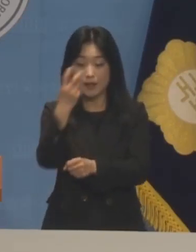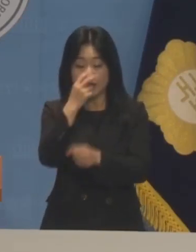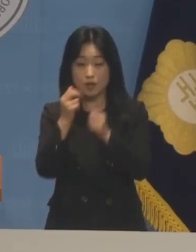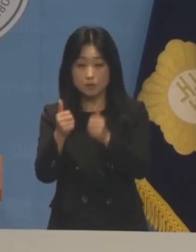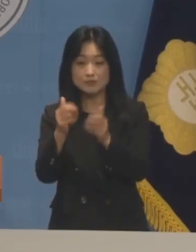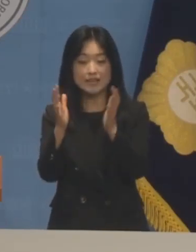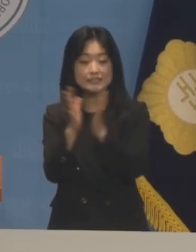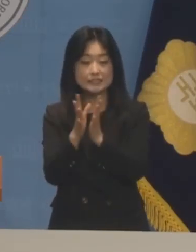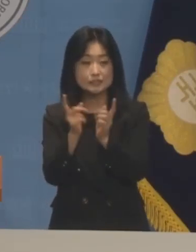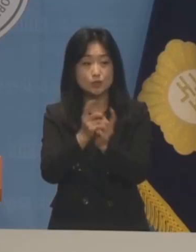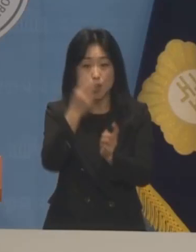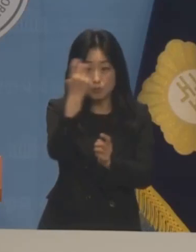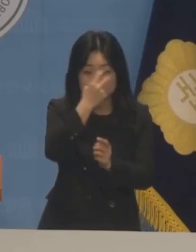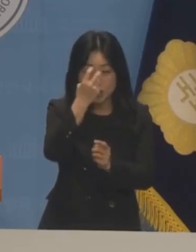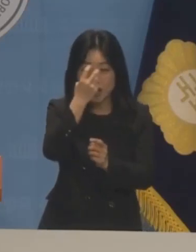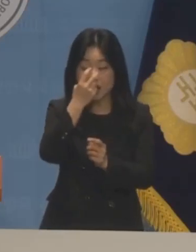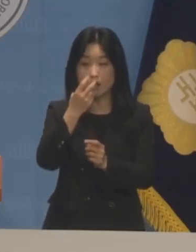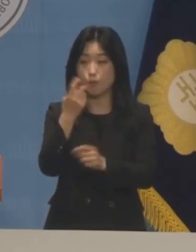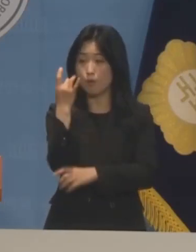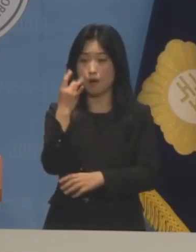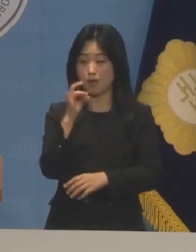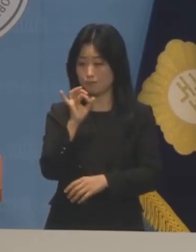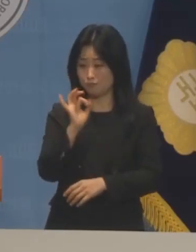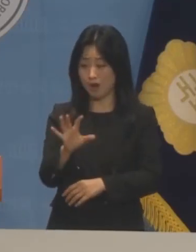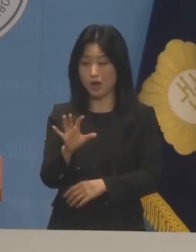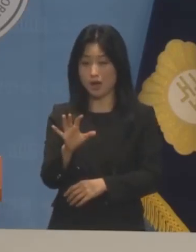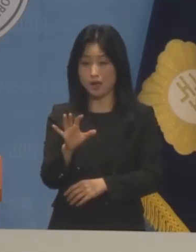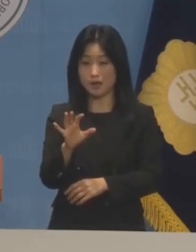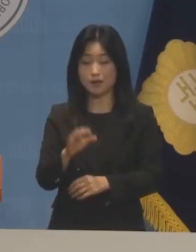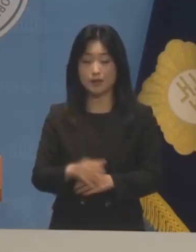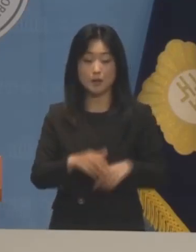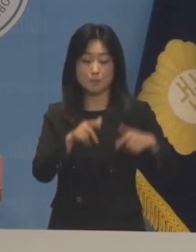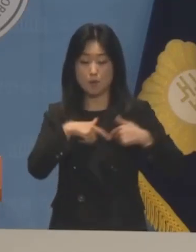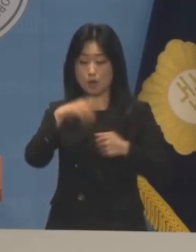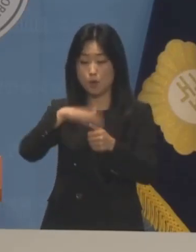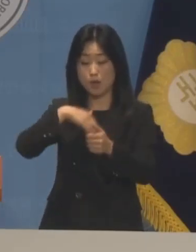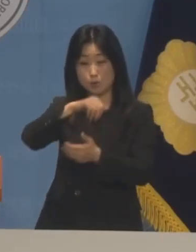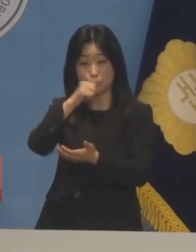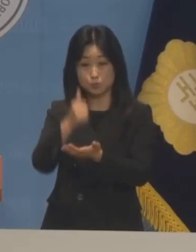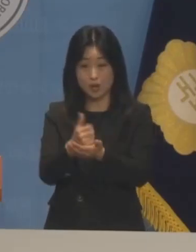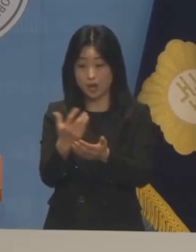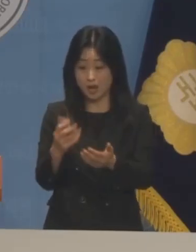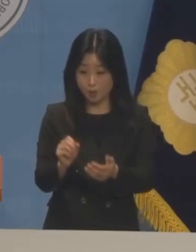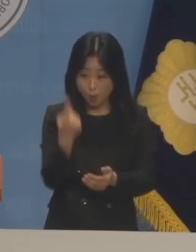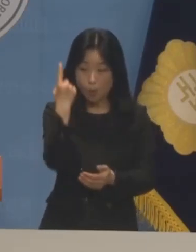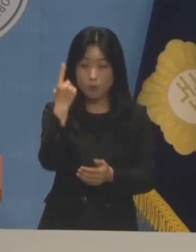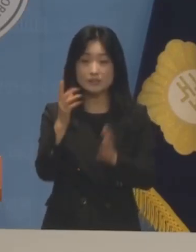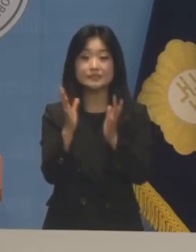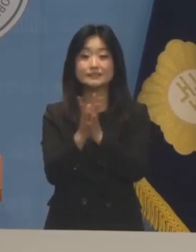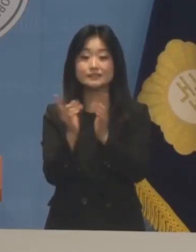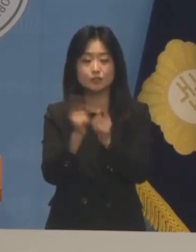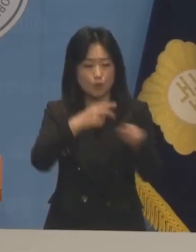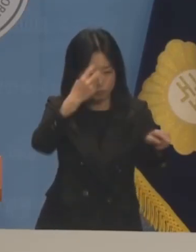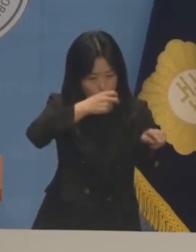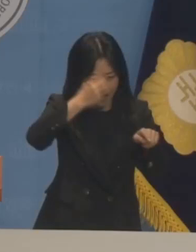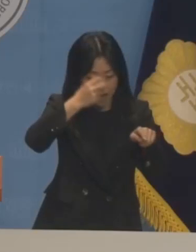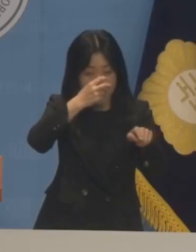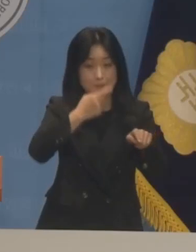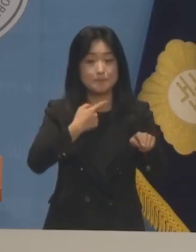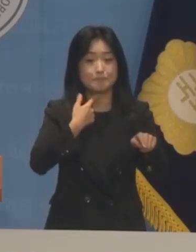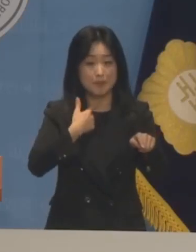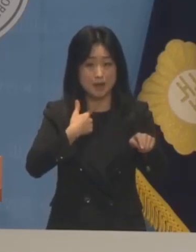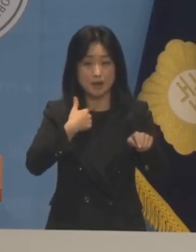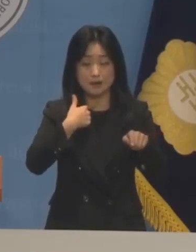직접 수사 개시 범위에 있지 않는 정통망법상 명예훼손죄를 무리하게 직접 수사하는 등 자신들의